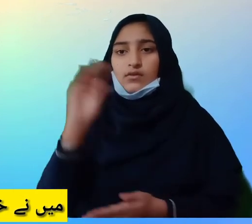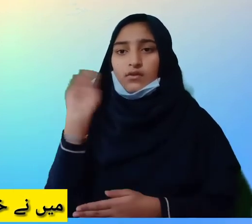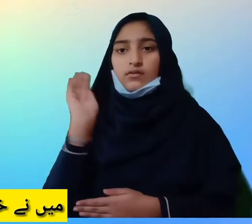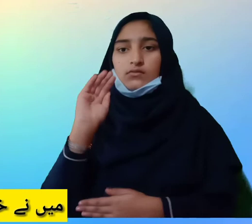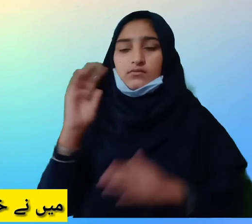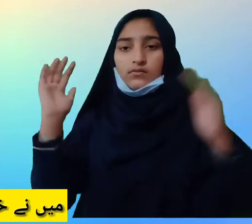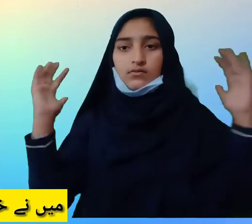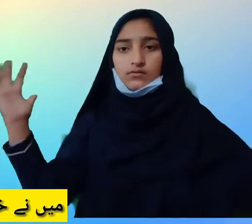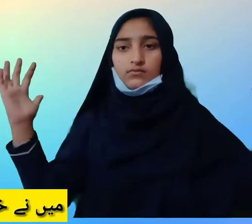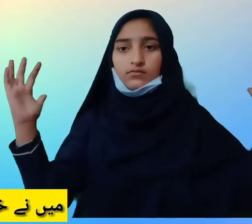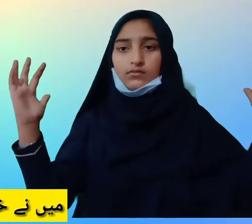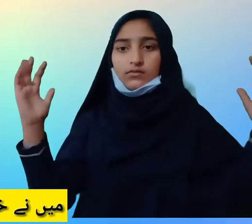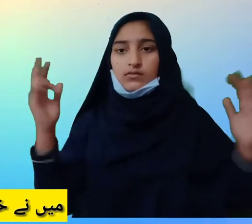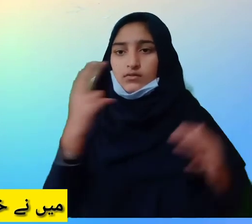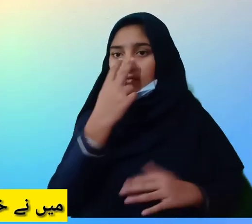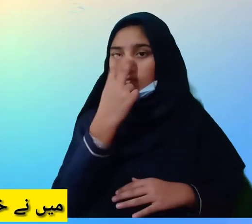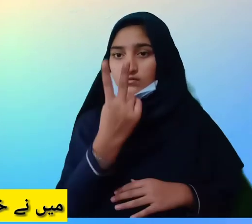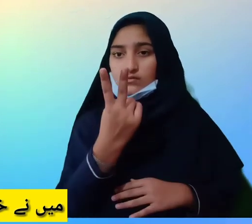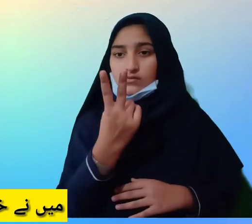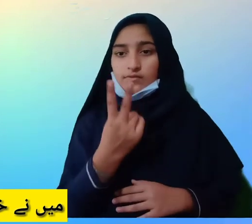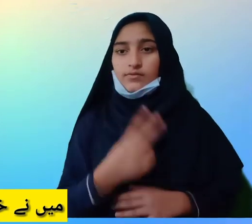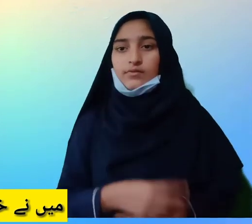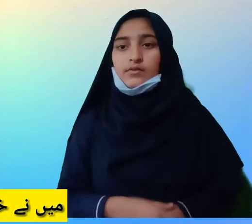अज़दहा देखा।